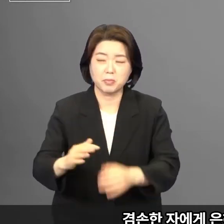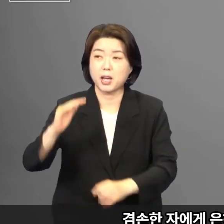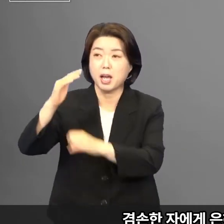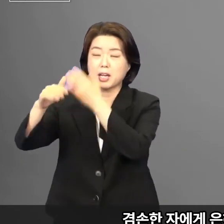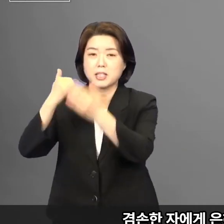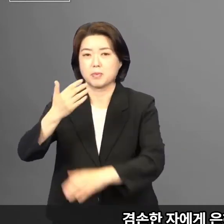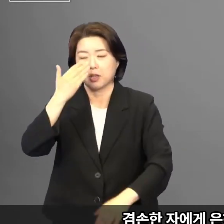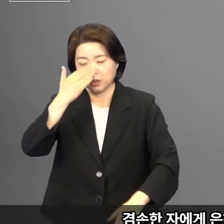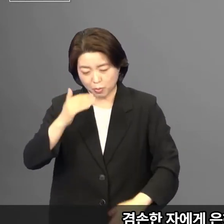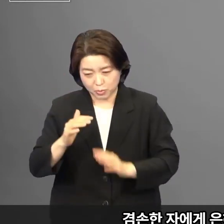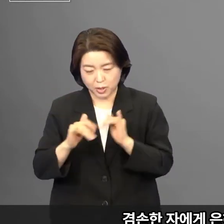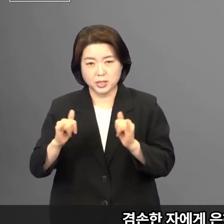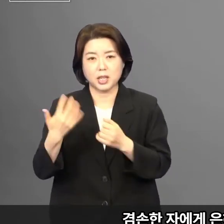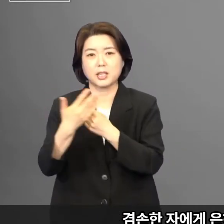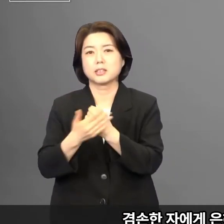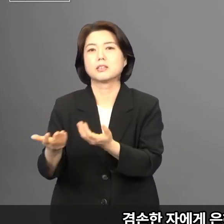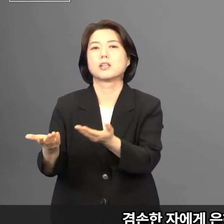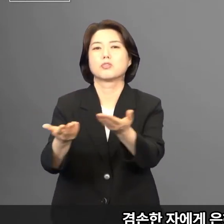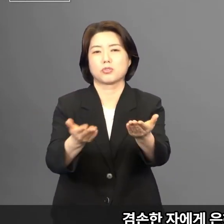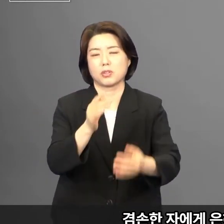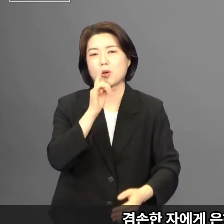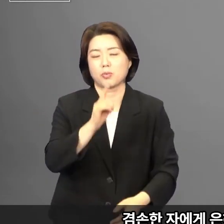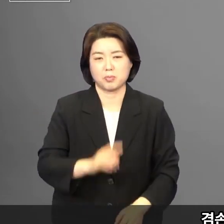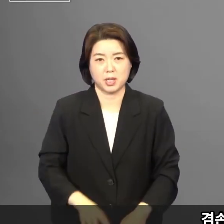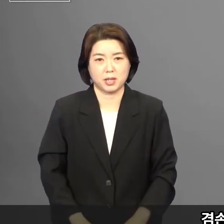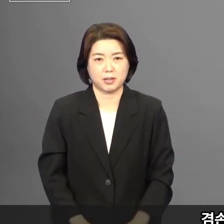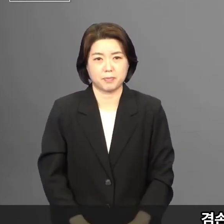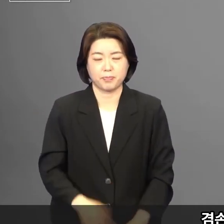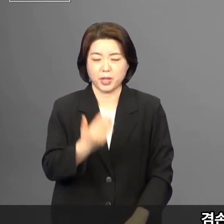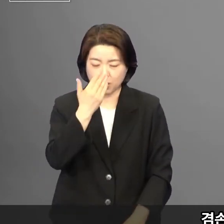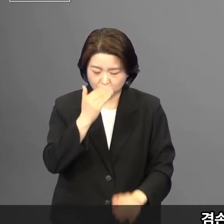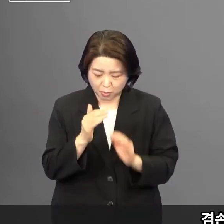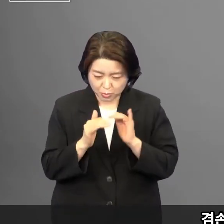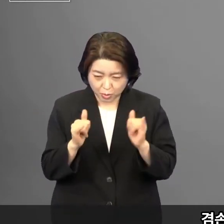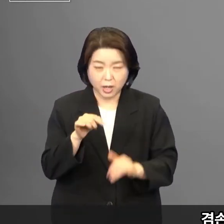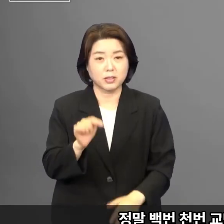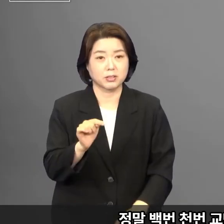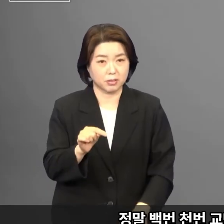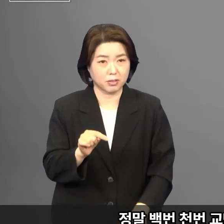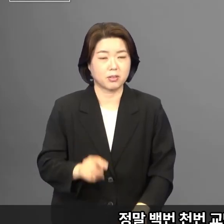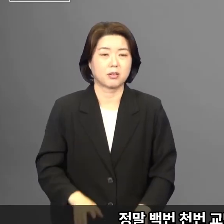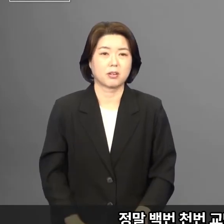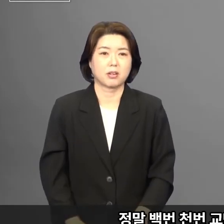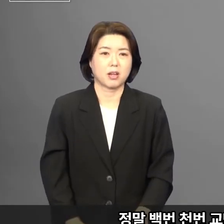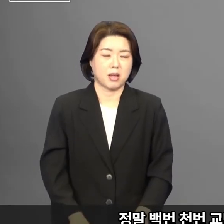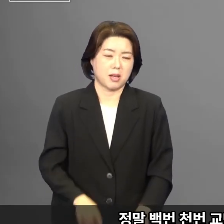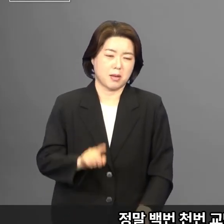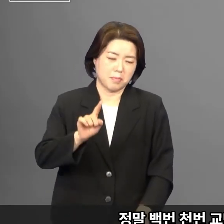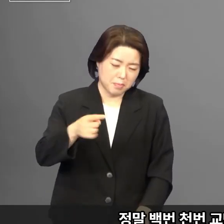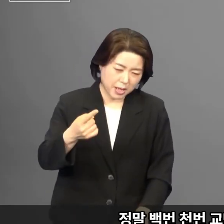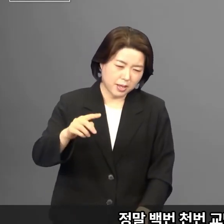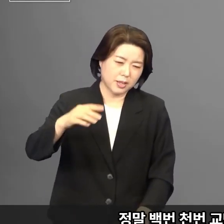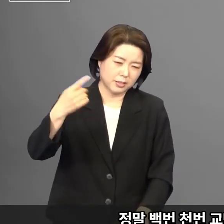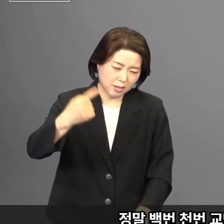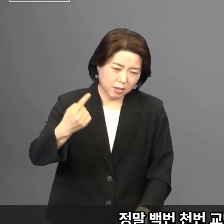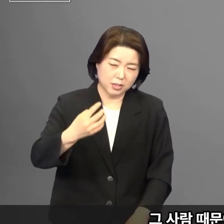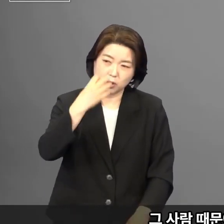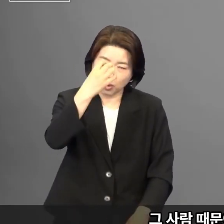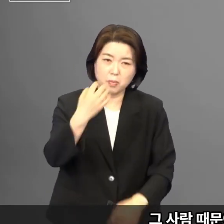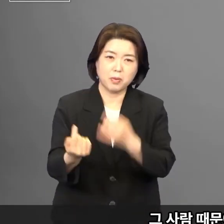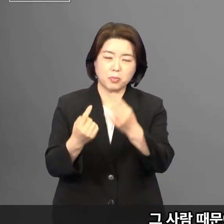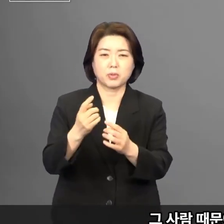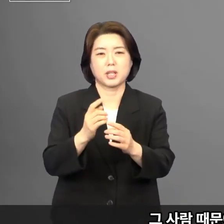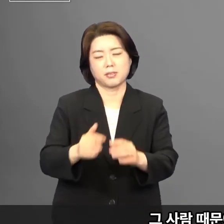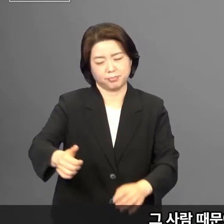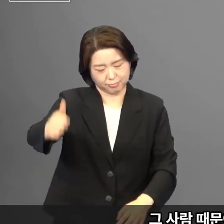자에게 은혜를 주신다고 했습니다. 겸손한 것은요, 정말 100번 1000번 교만한 것보다 나은 거예요.